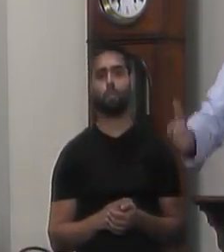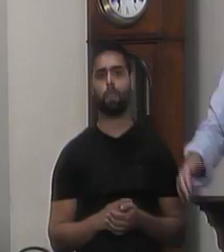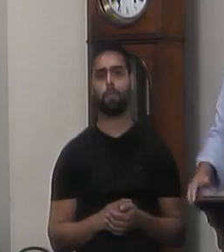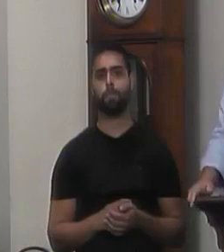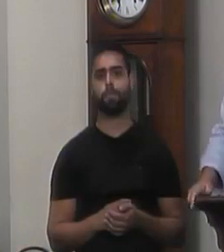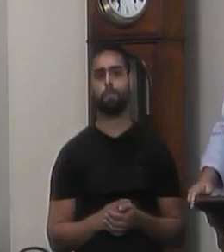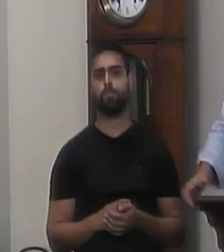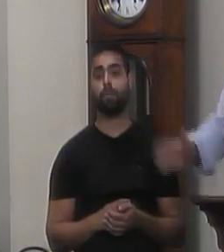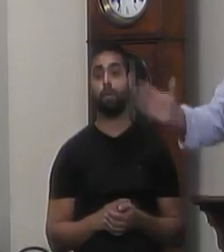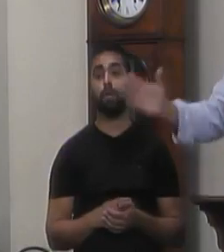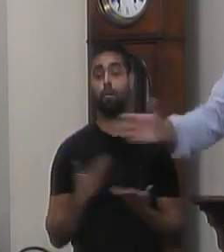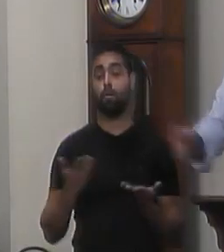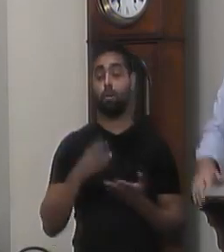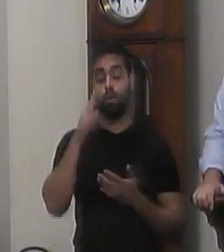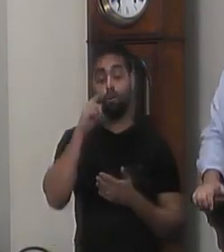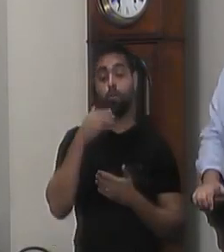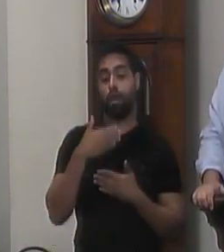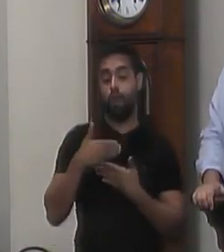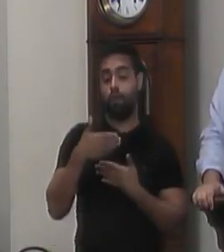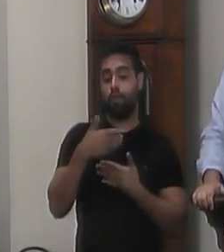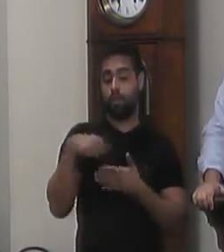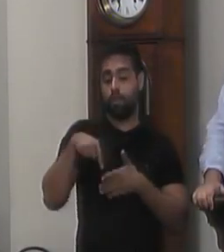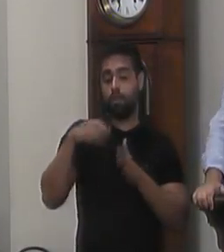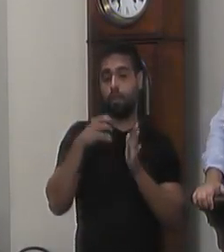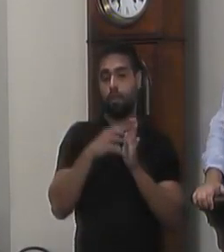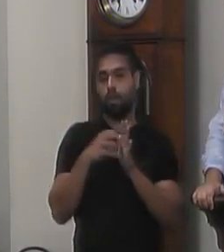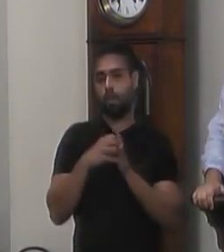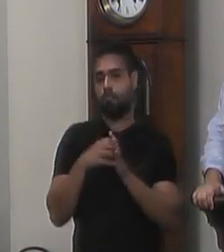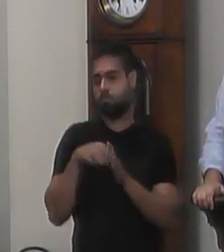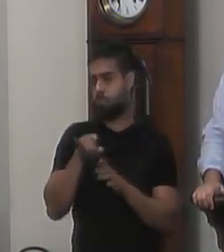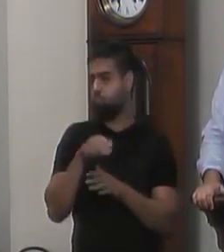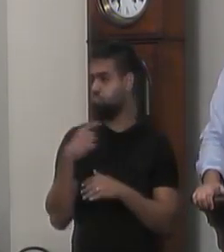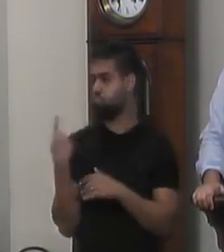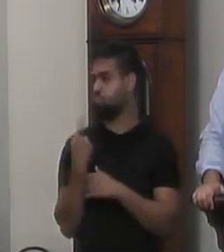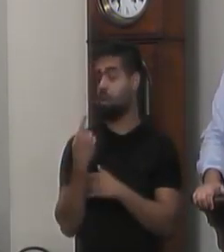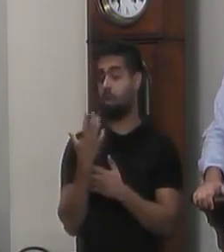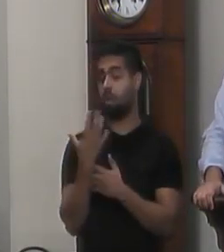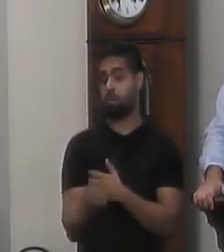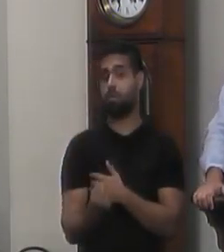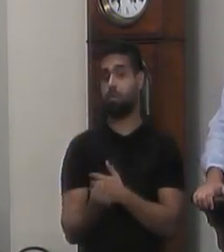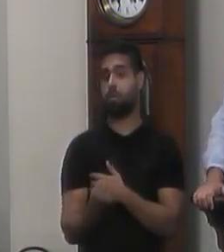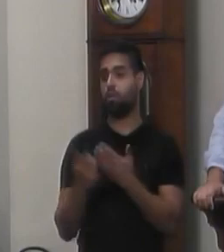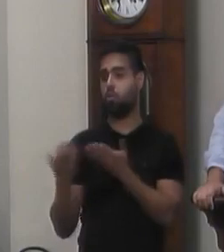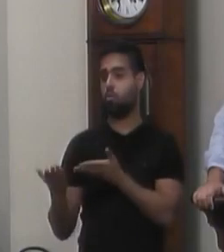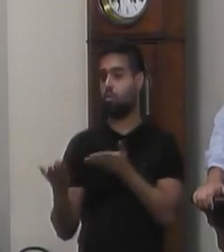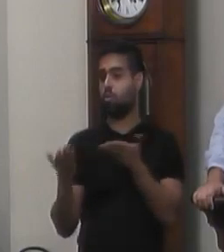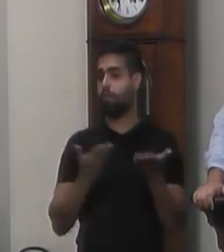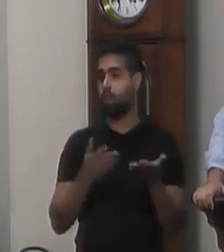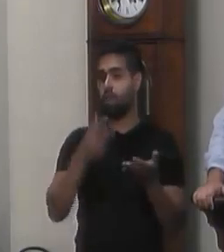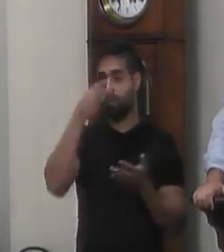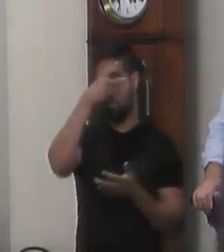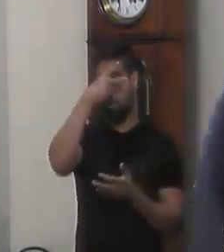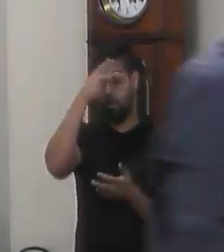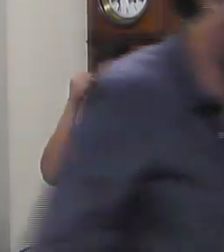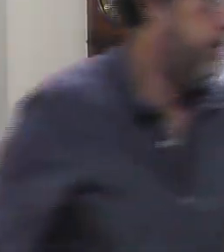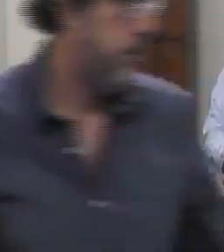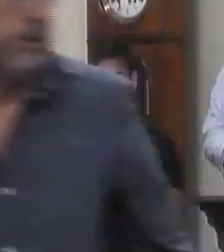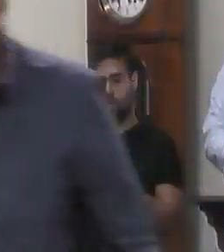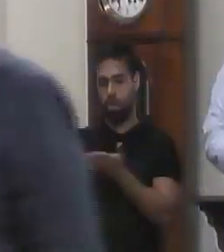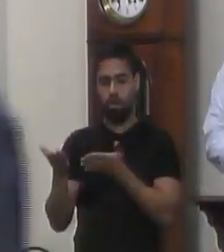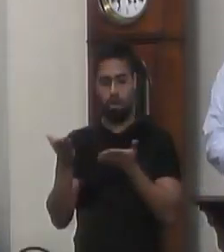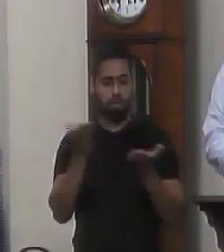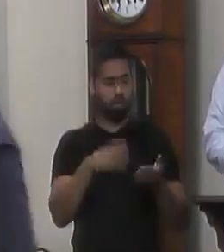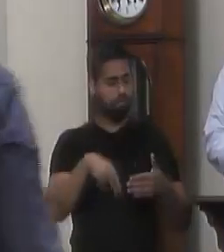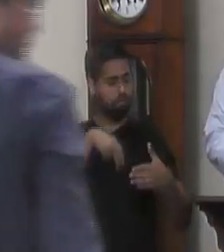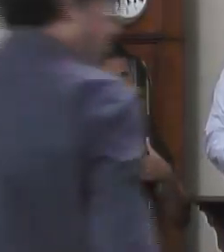diante aqui da Câmara, diante da concordância de vocês, gostaria muito de convidar o prefeito para